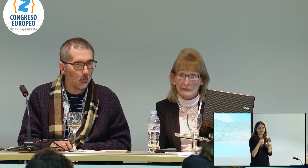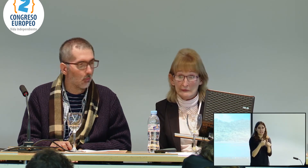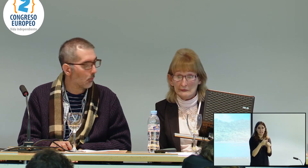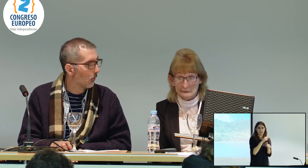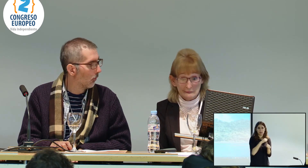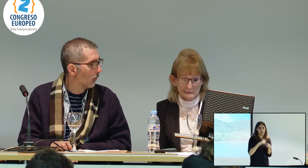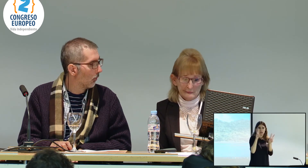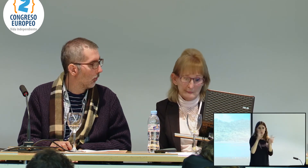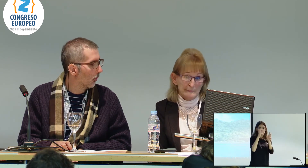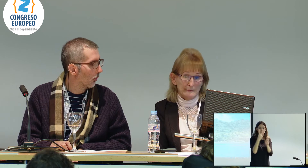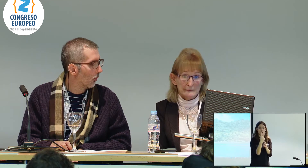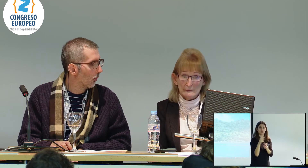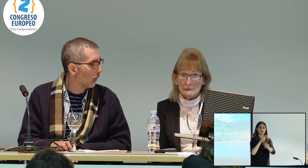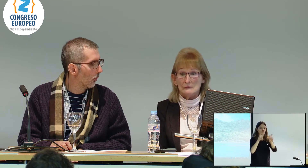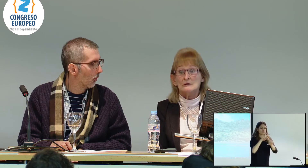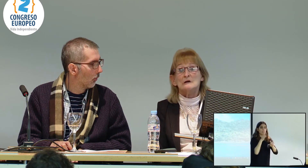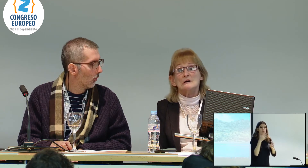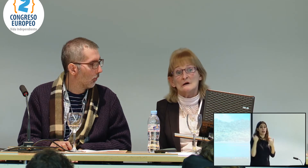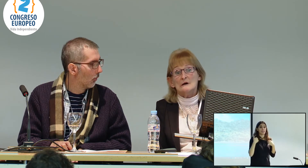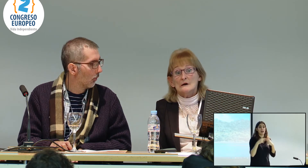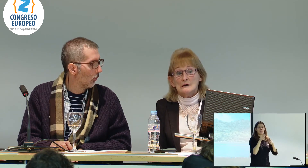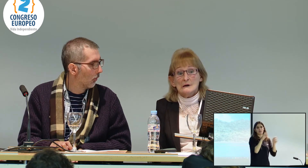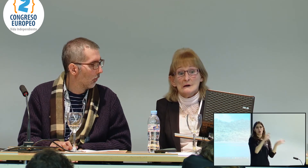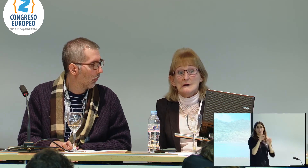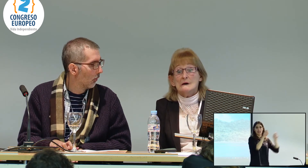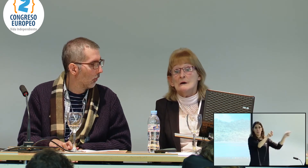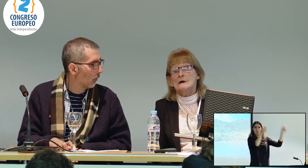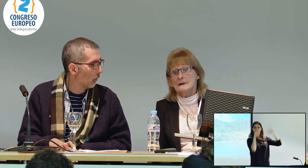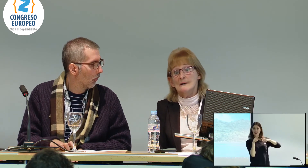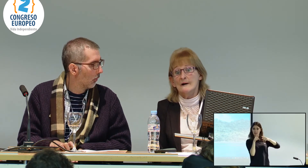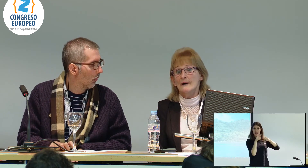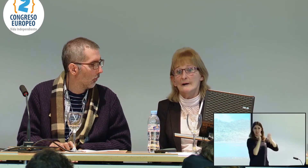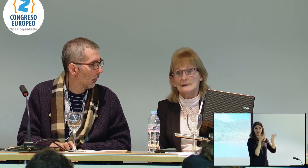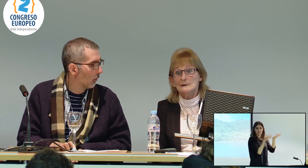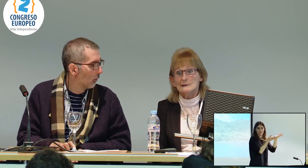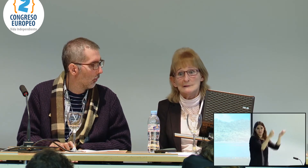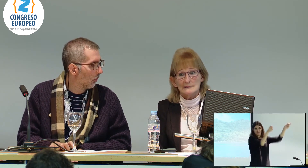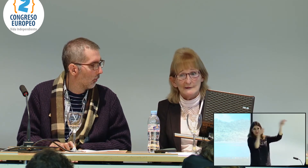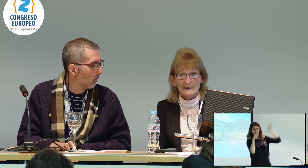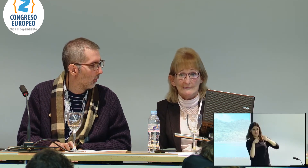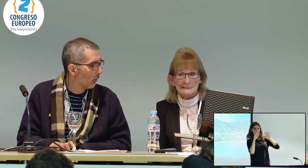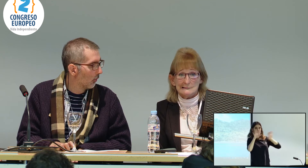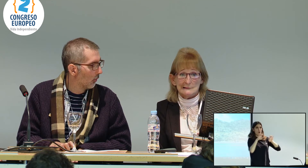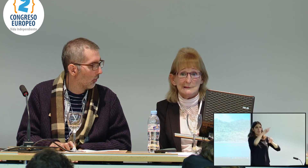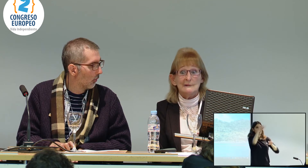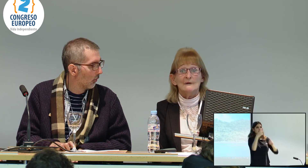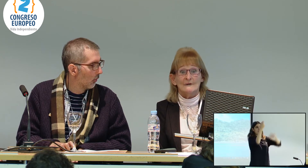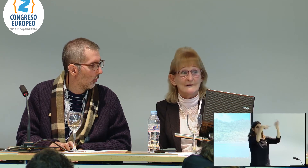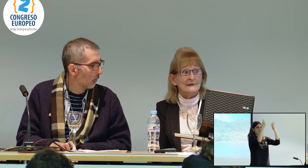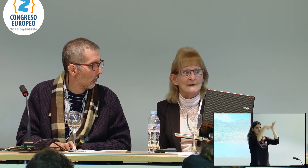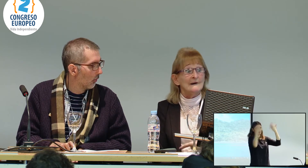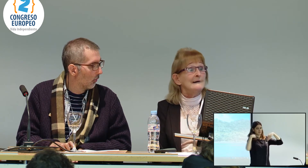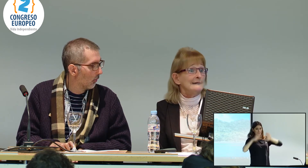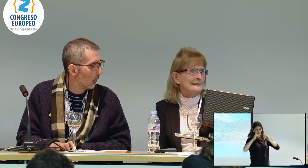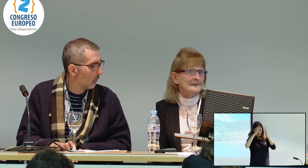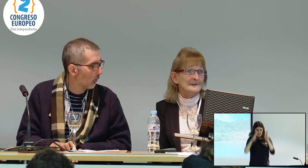personales. Organizada la mudanza desde Donosti y hecha la documentación de compraventa, nos instalamos en la casa